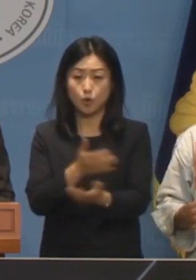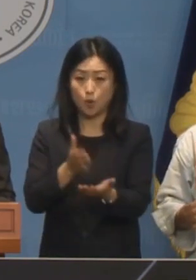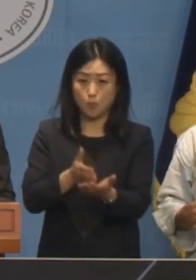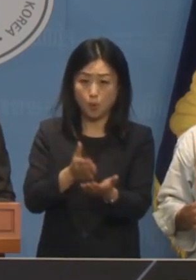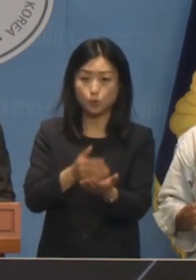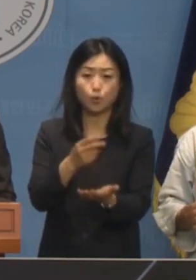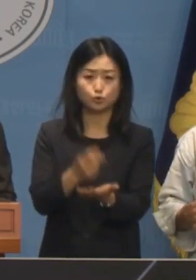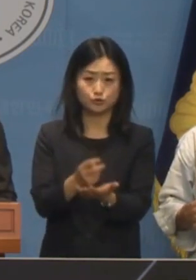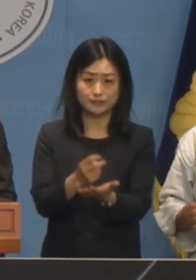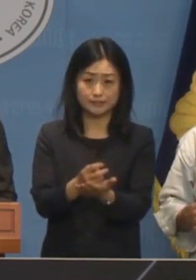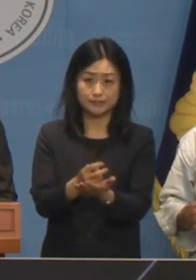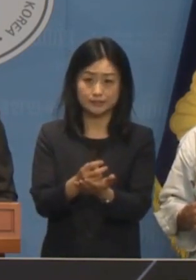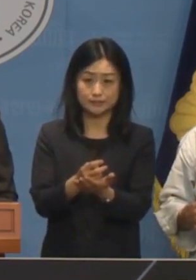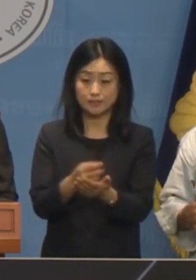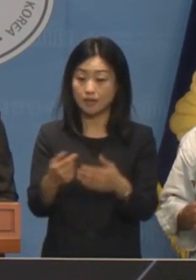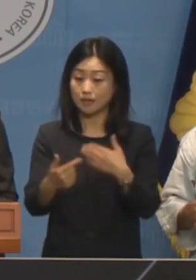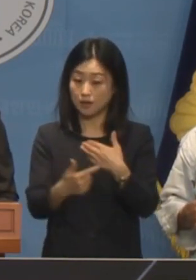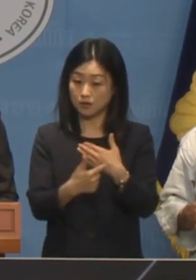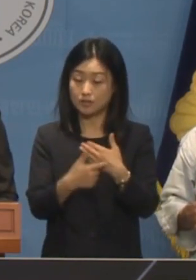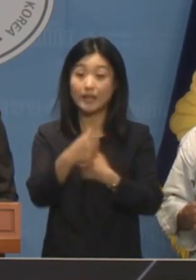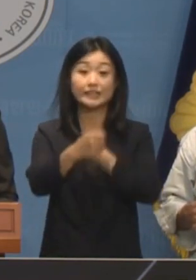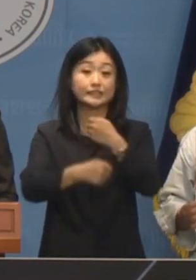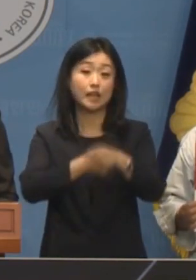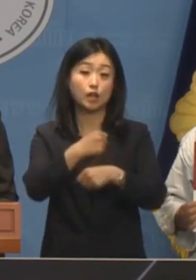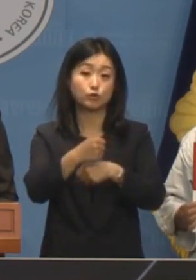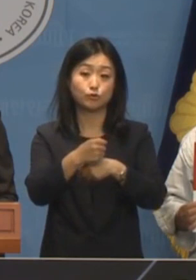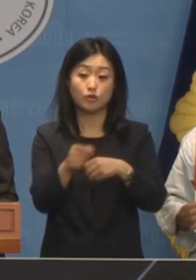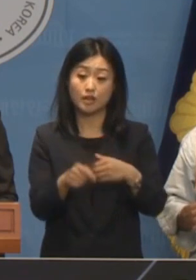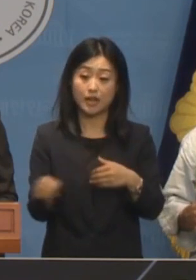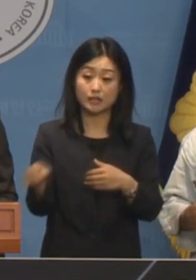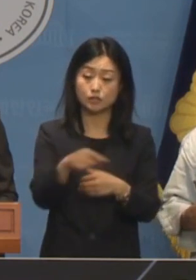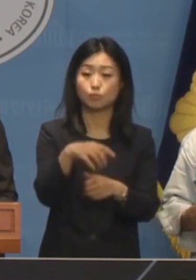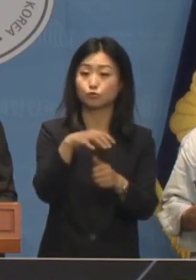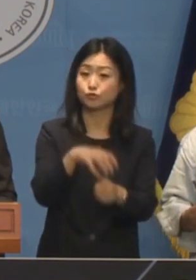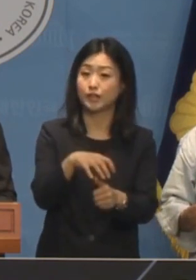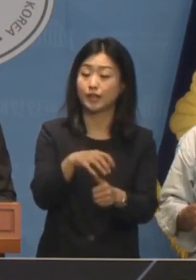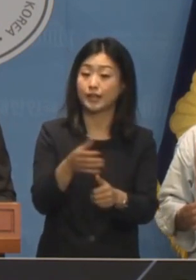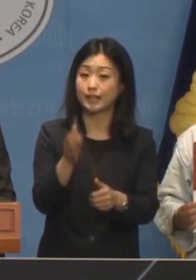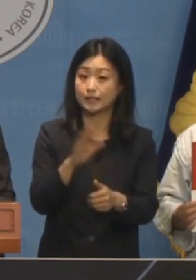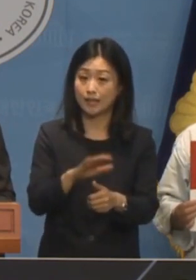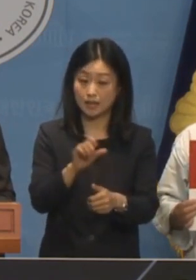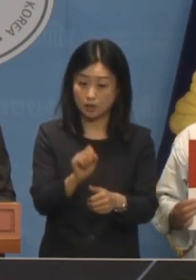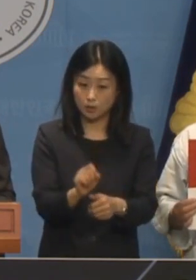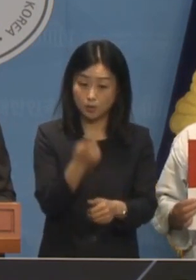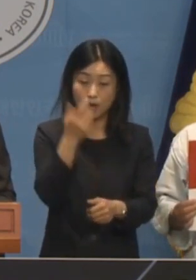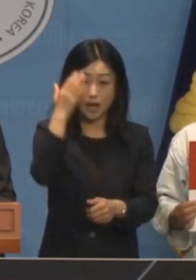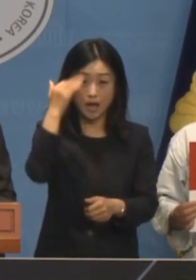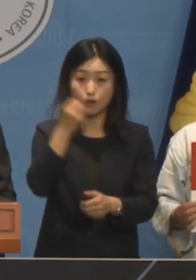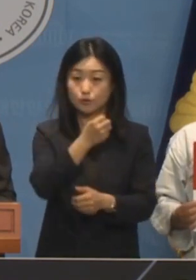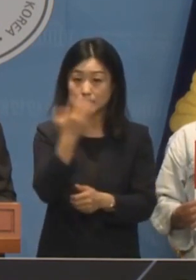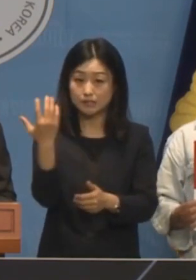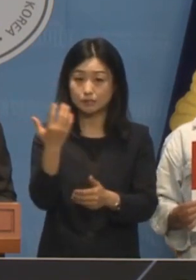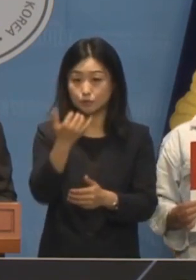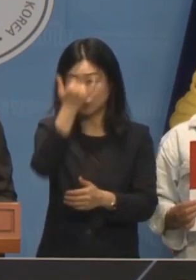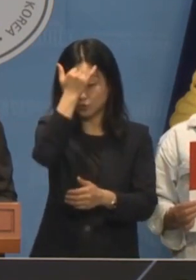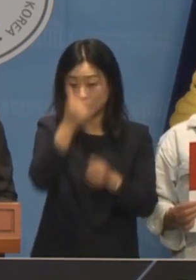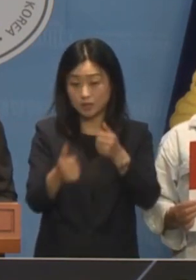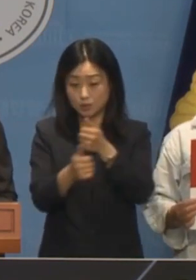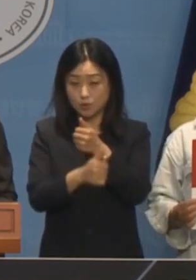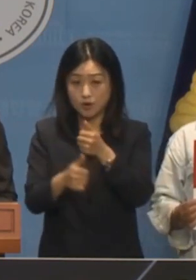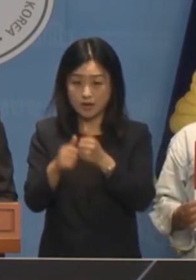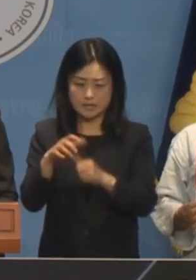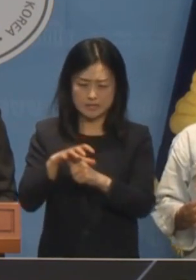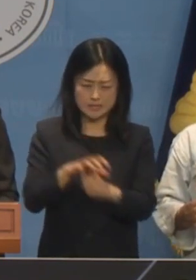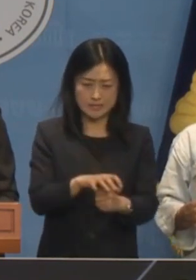준칙은 형식적으로는 자율적 규제이자 간접적 규제에 해당하나 이를 근거로 한국신문윤리위원회 등에서 일정한 제재를